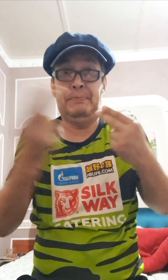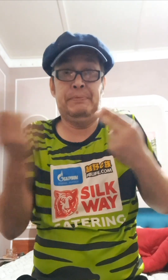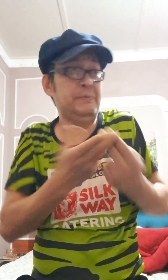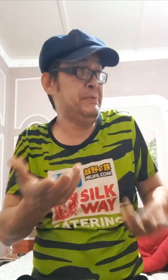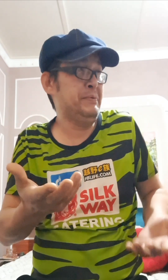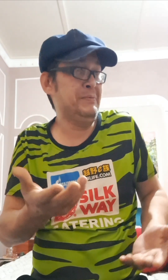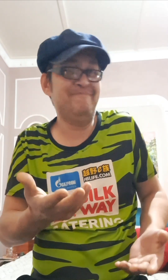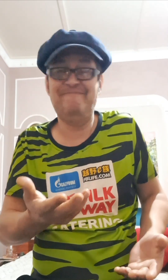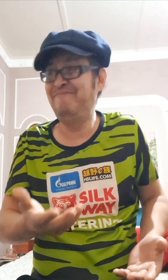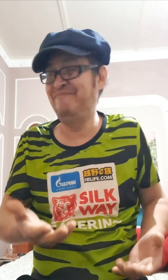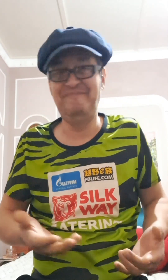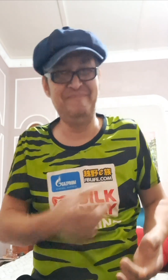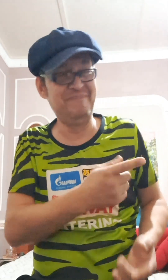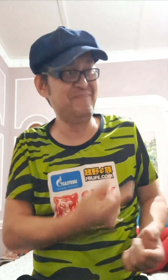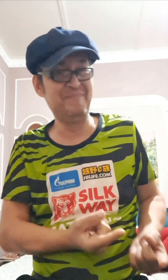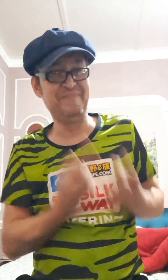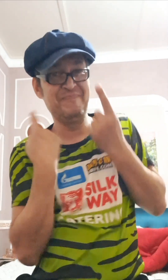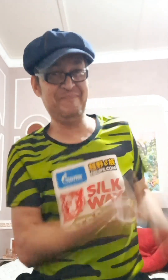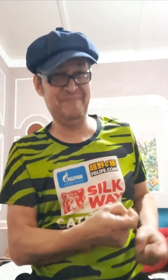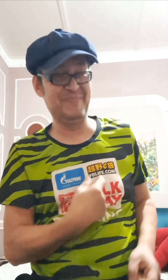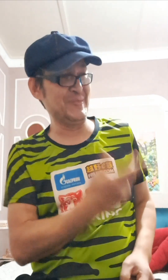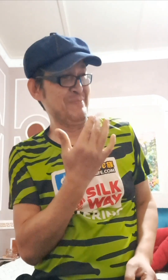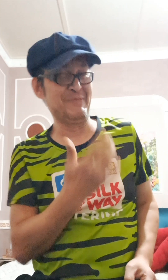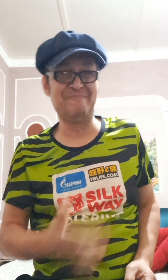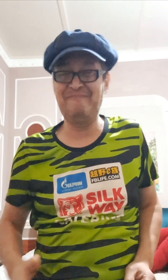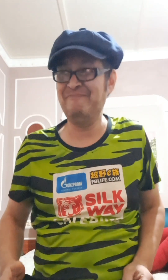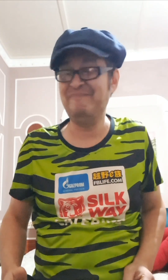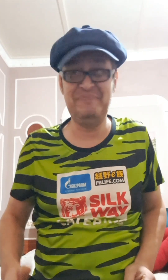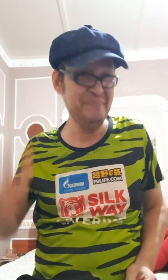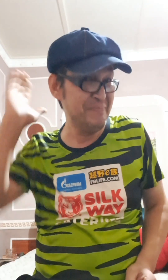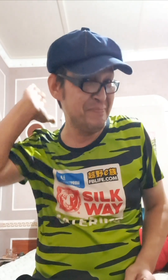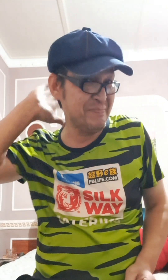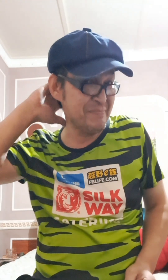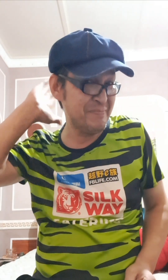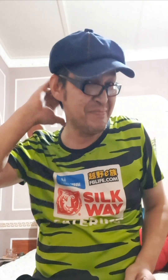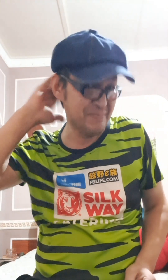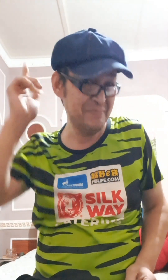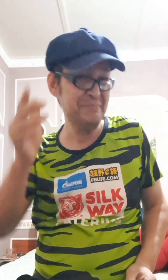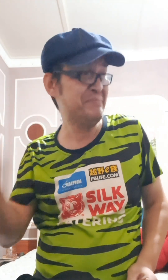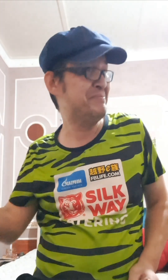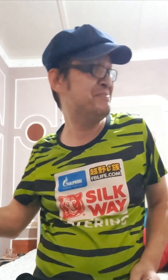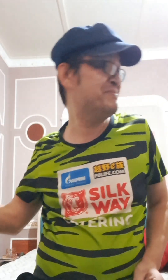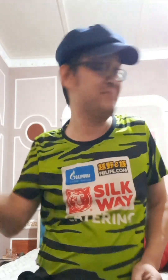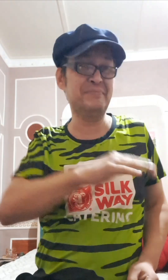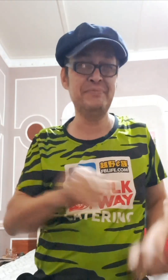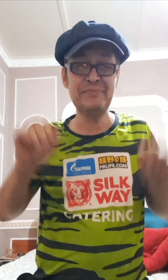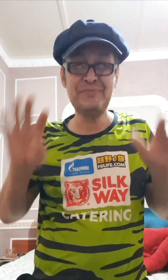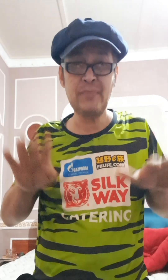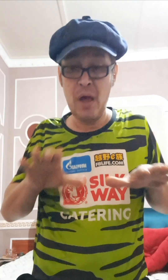en lugar de centeno. Esta mezcla, llamada masa fermentada, se combina con agua, siguiendo estrictamente la receta,